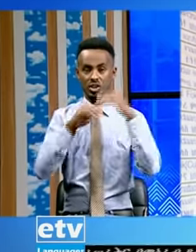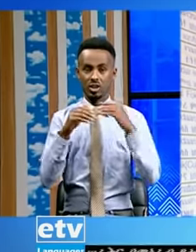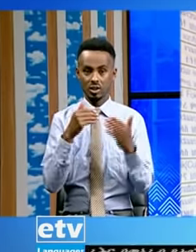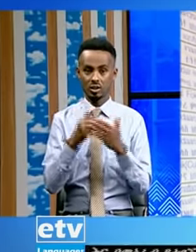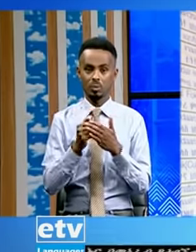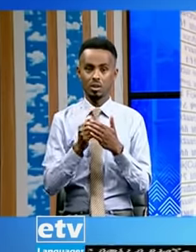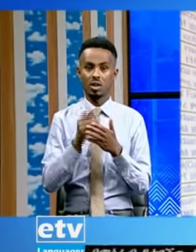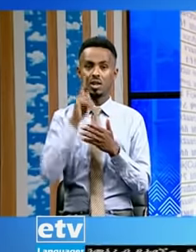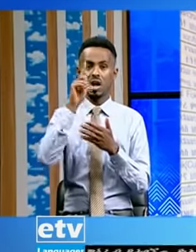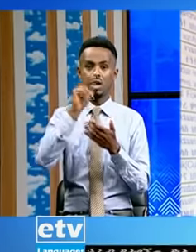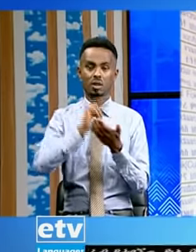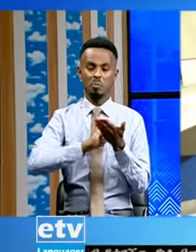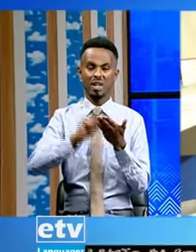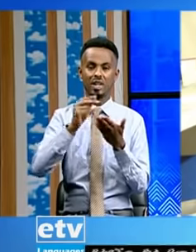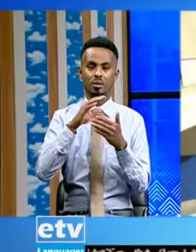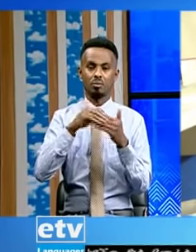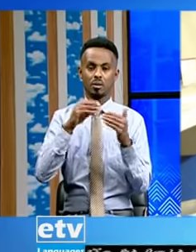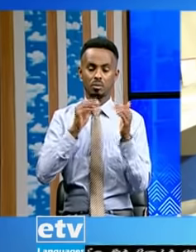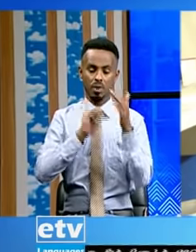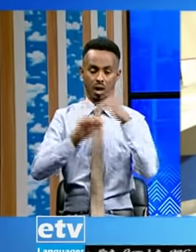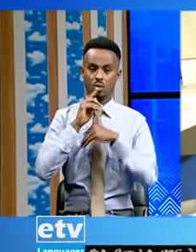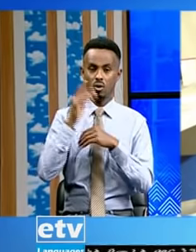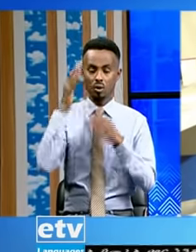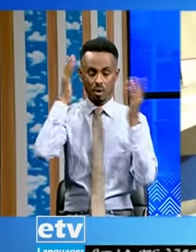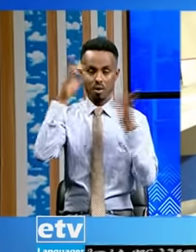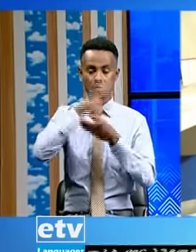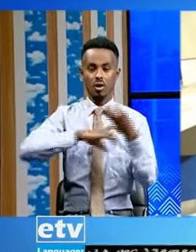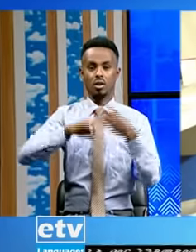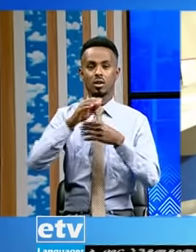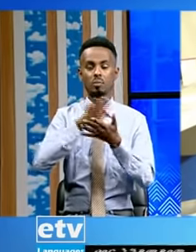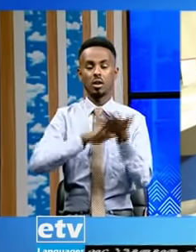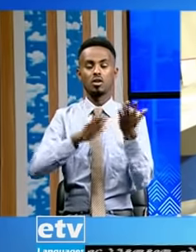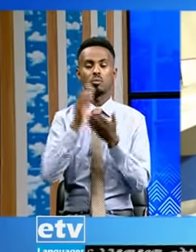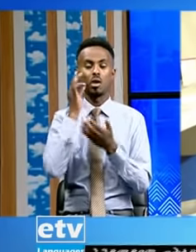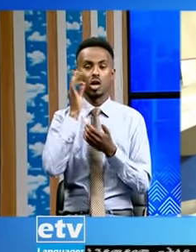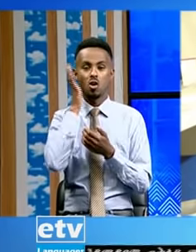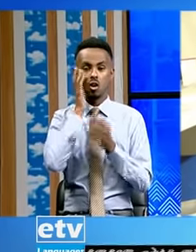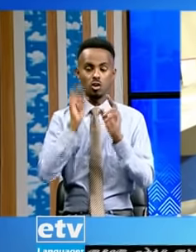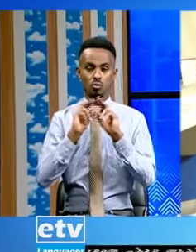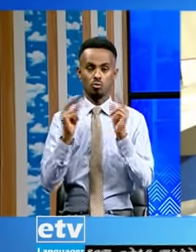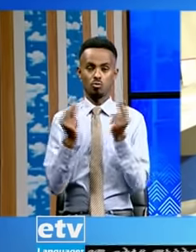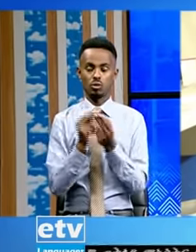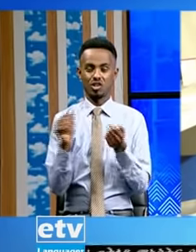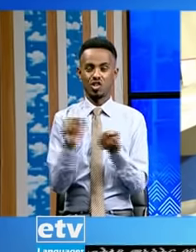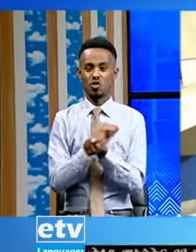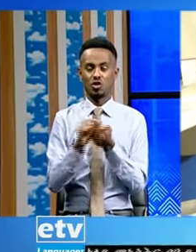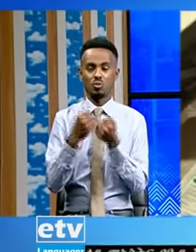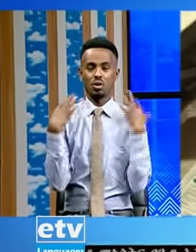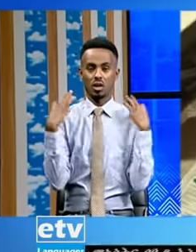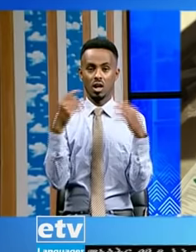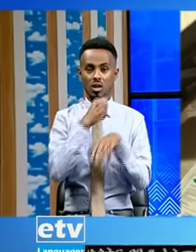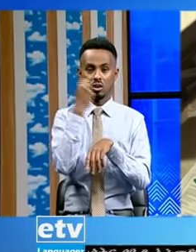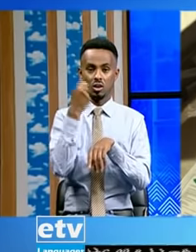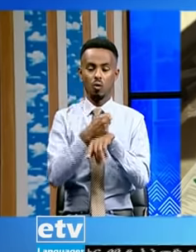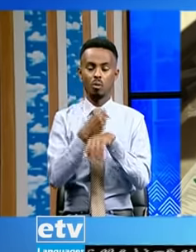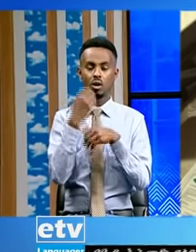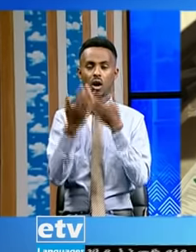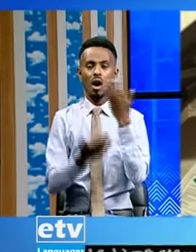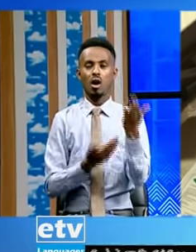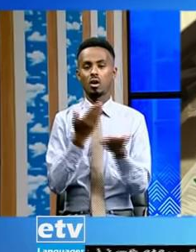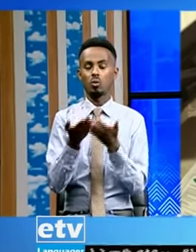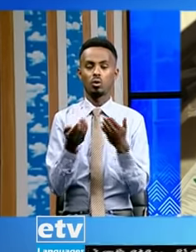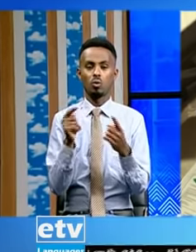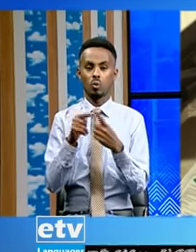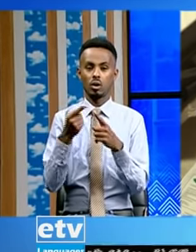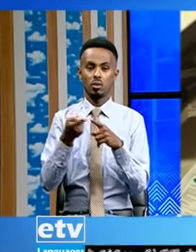የደረሰበት፣ ከአንድ ቢሊዮን ብር በላይ ነው። በአፋር ክልል በአሸባሪው የህዋት ቡድን የወደሙ የጤና ተቋማት አገልግሎት